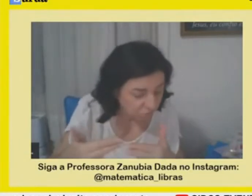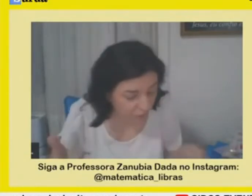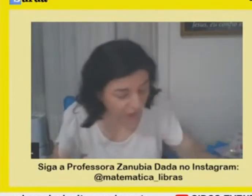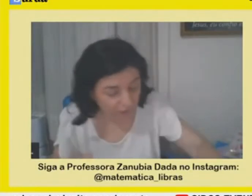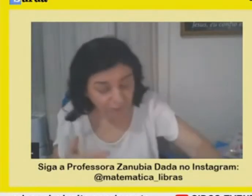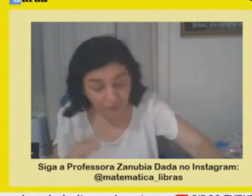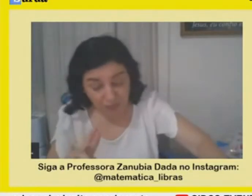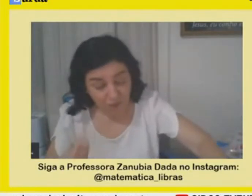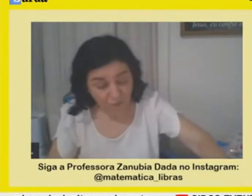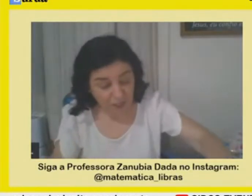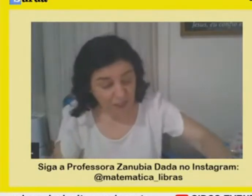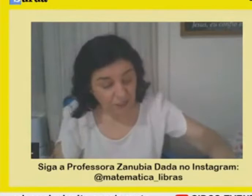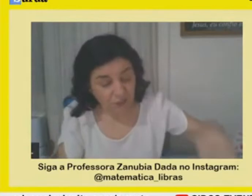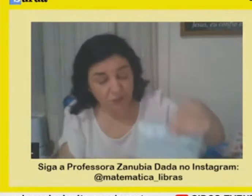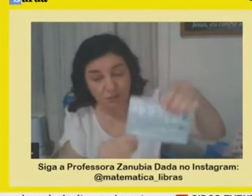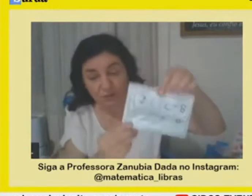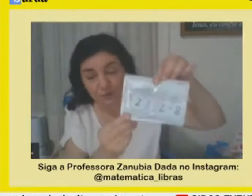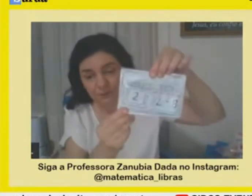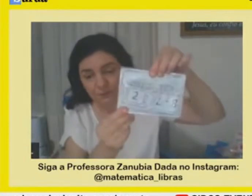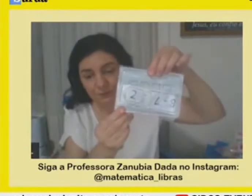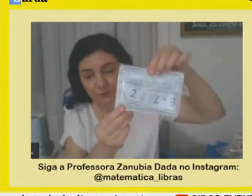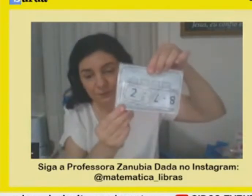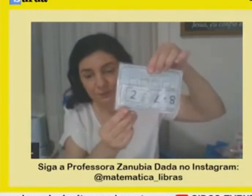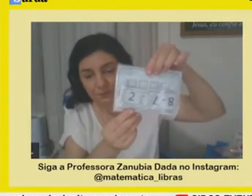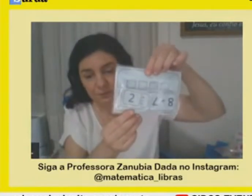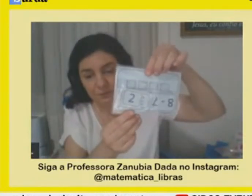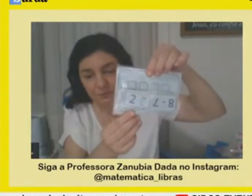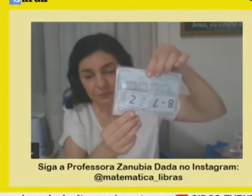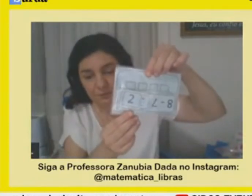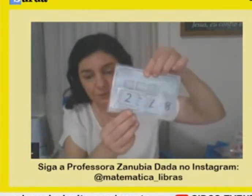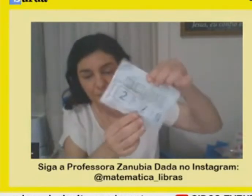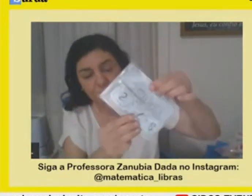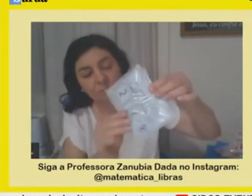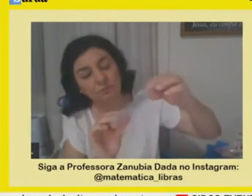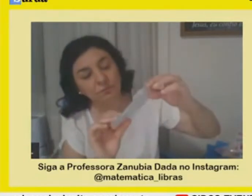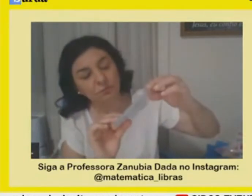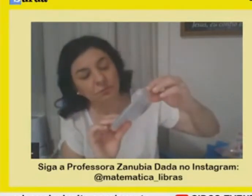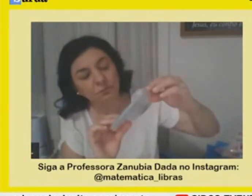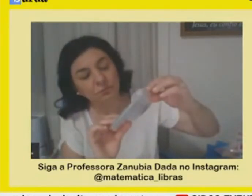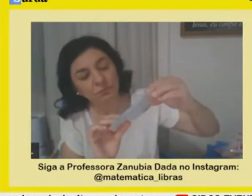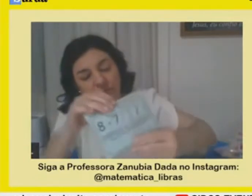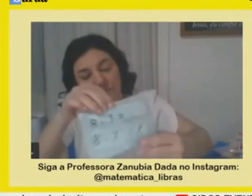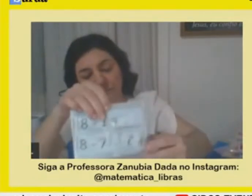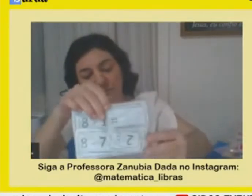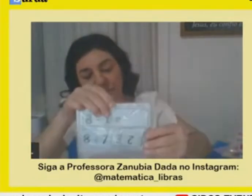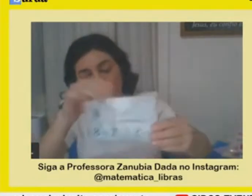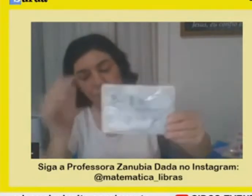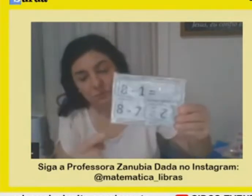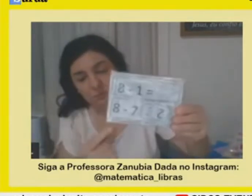E sempre língua de sinais. Utilizar a língua de sinais, materiais visuais.